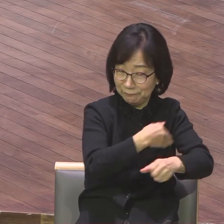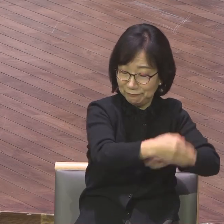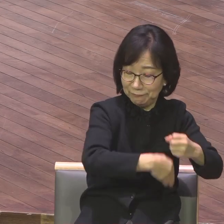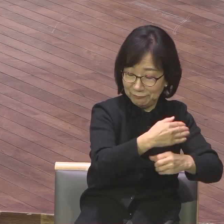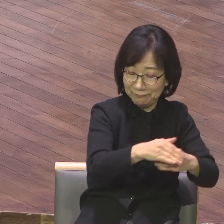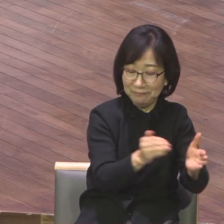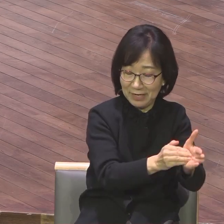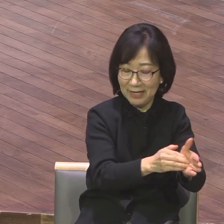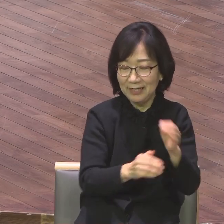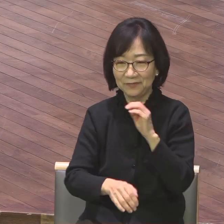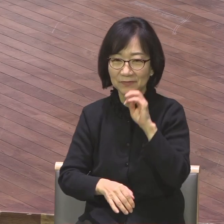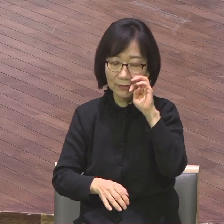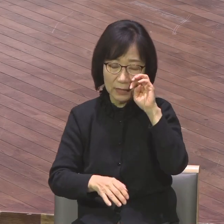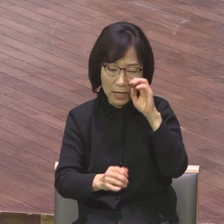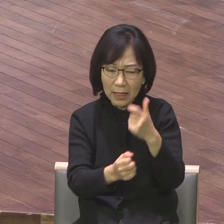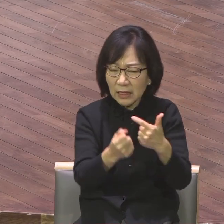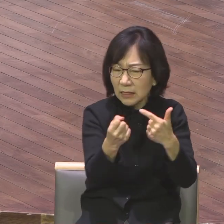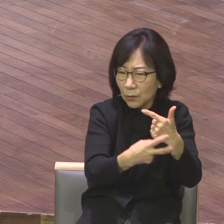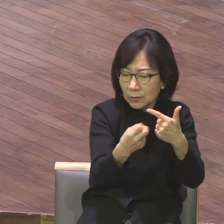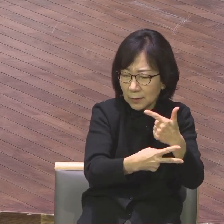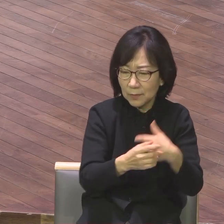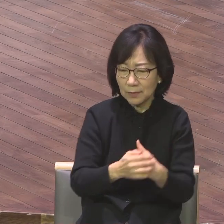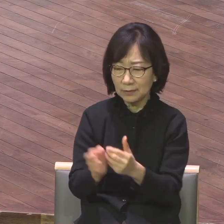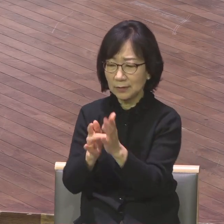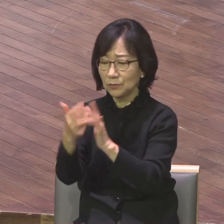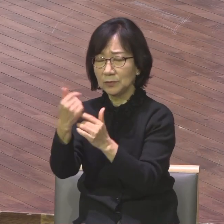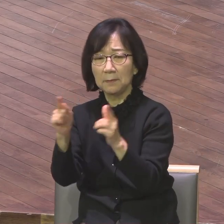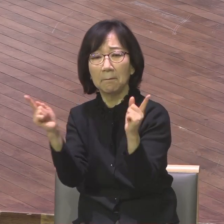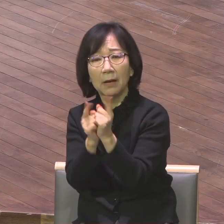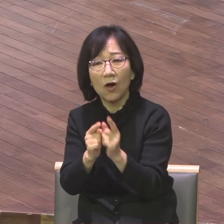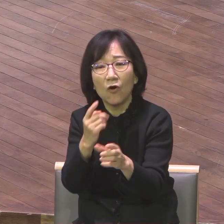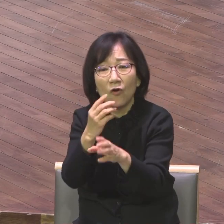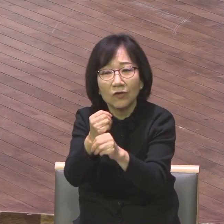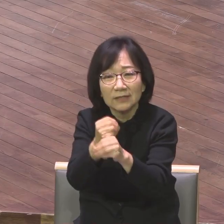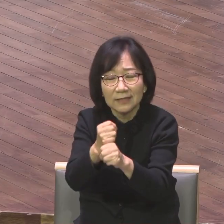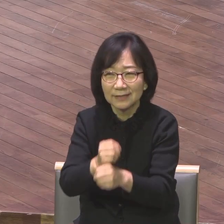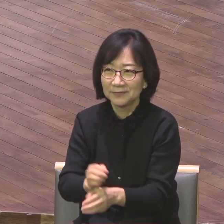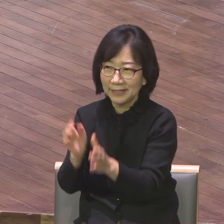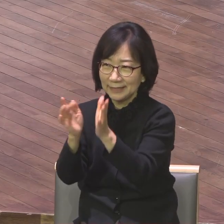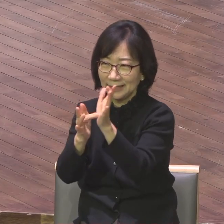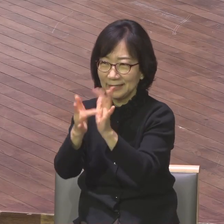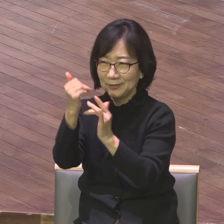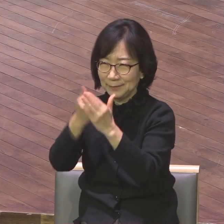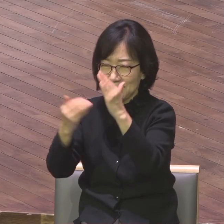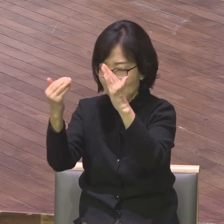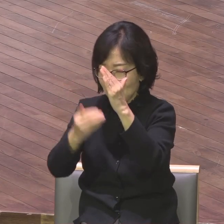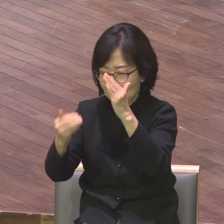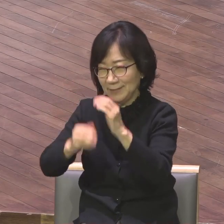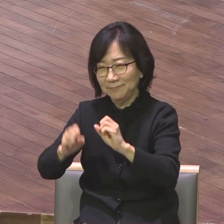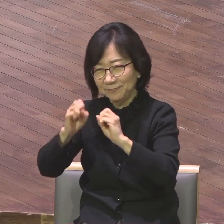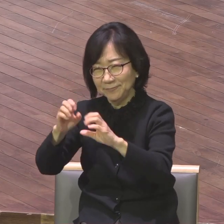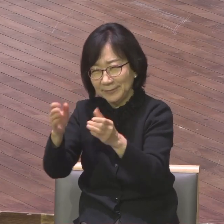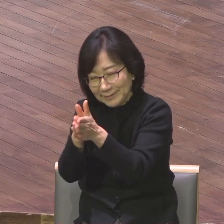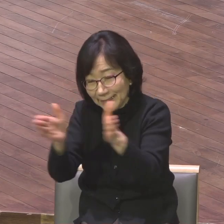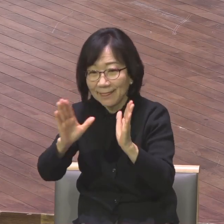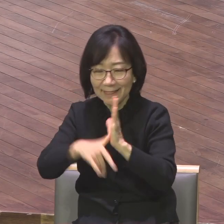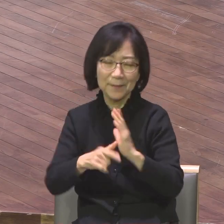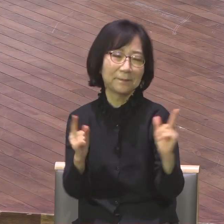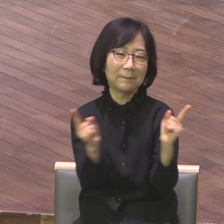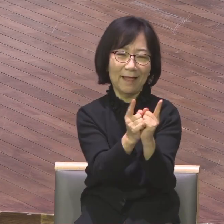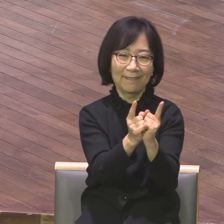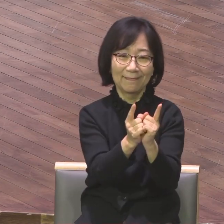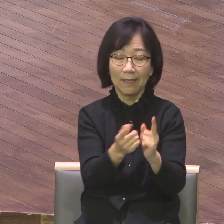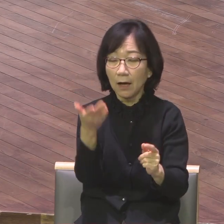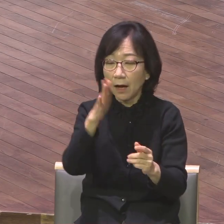만났는데 그 이후 예수님이 3년 동안 공생의 사역하시는 그 내용들을 쫙, 그 장면들을,